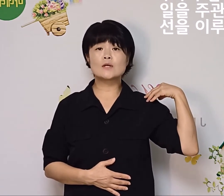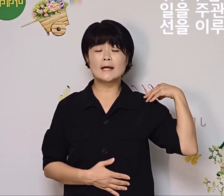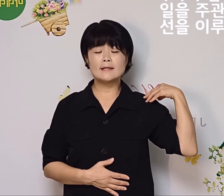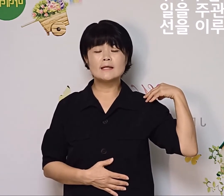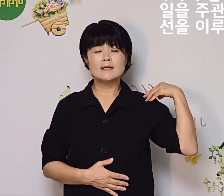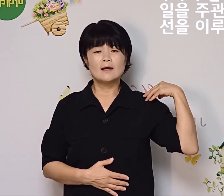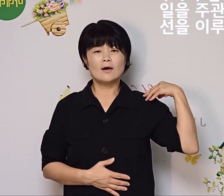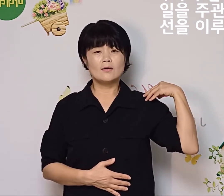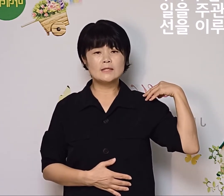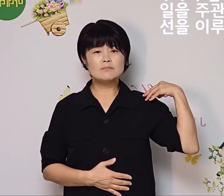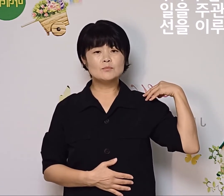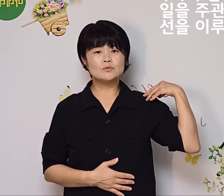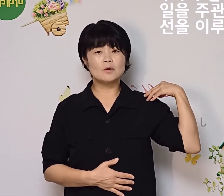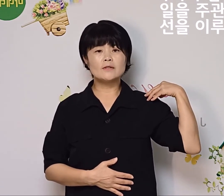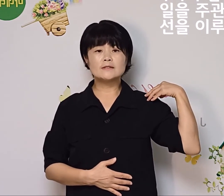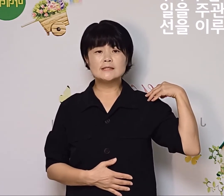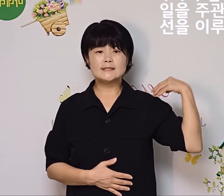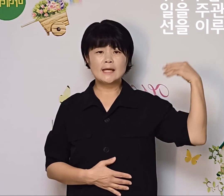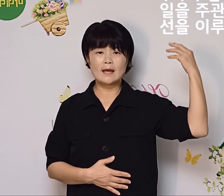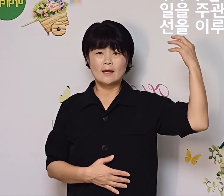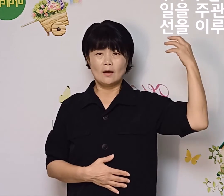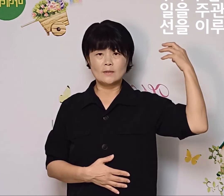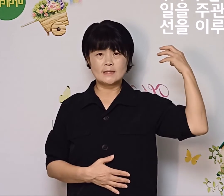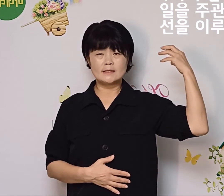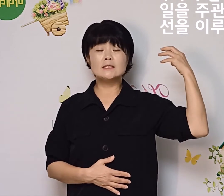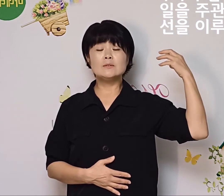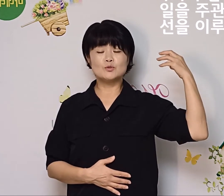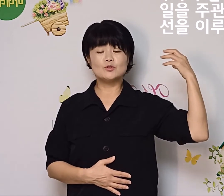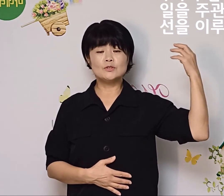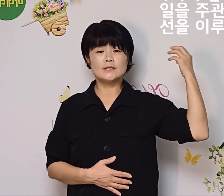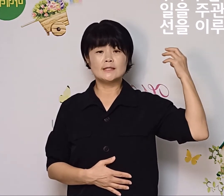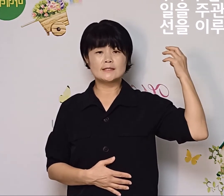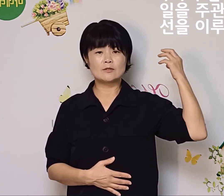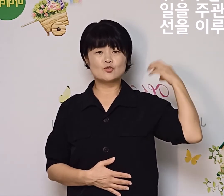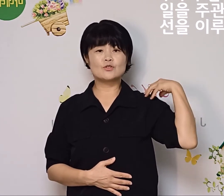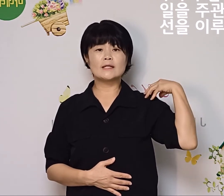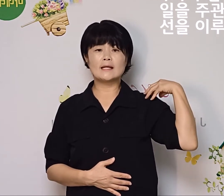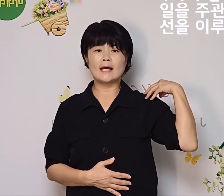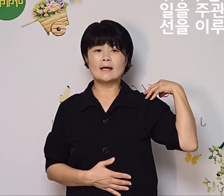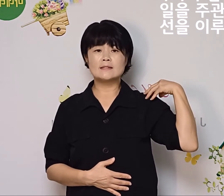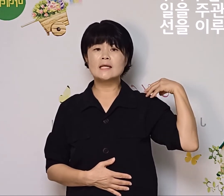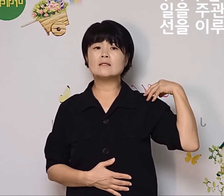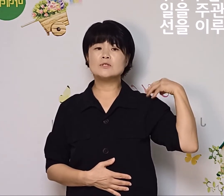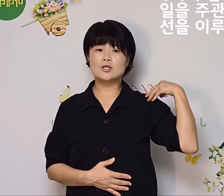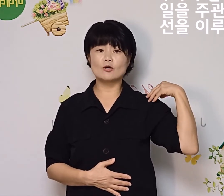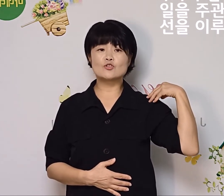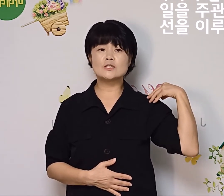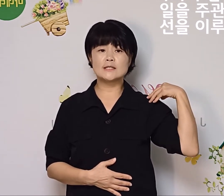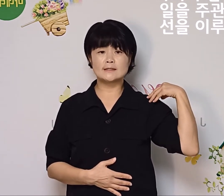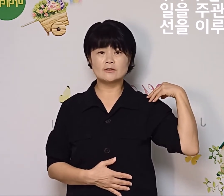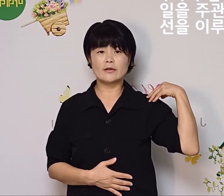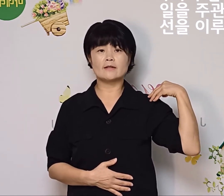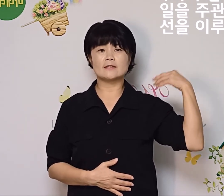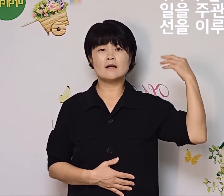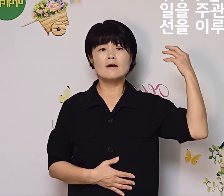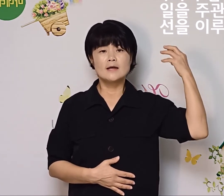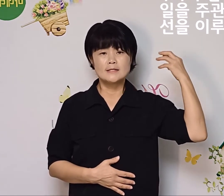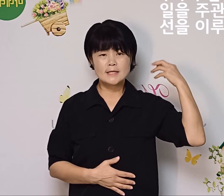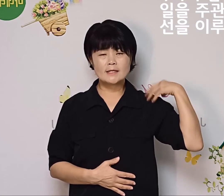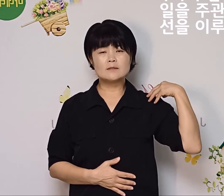주관, 임무 뭐 이런 뜻인데 어쨌든 의무, 그래서 주관하다, 책임을 져주신다는 거예요. 그래서